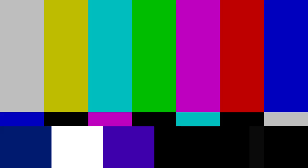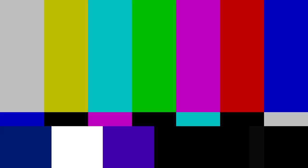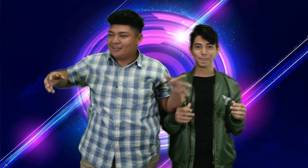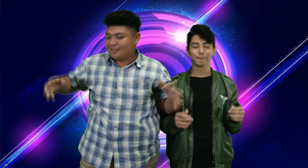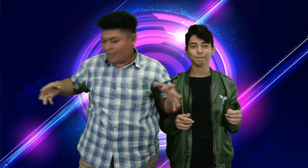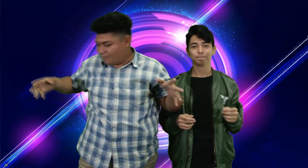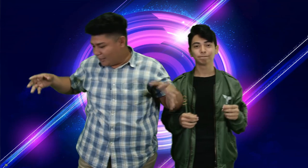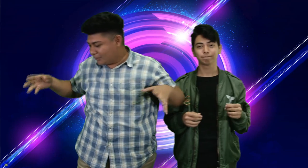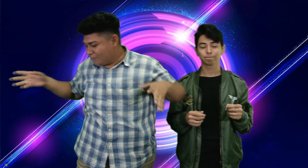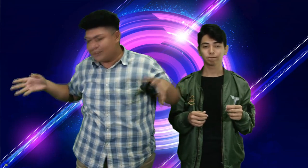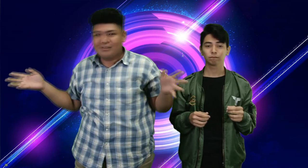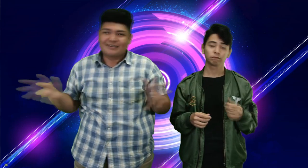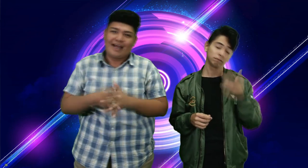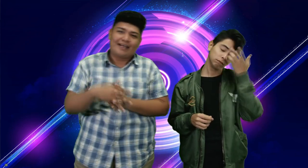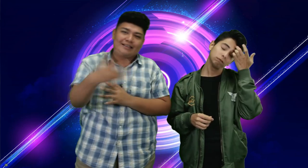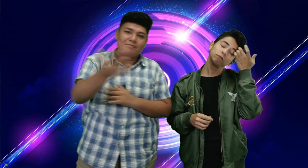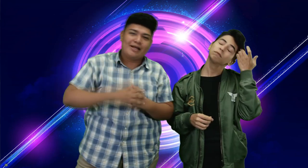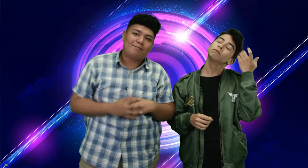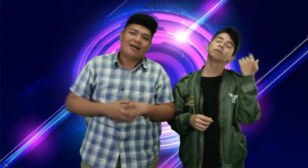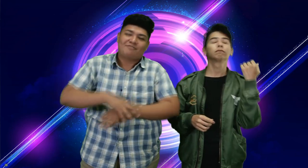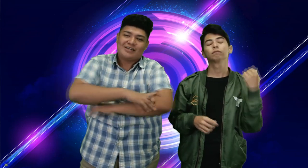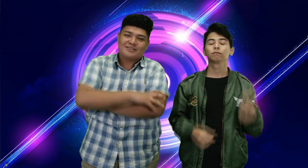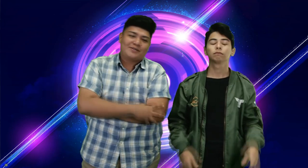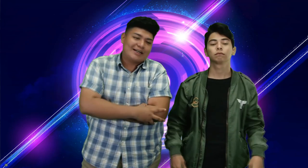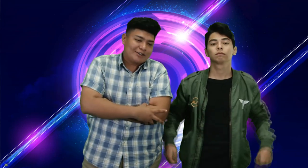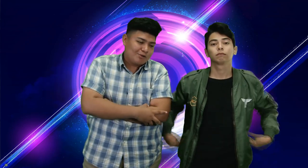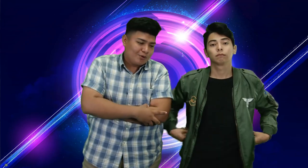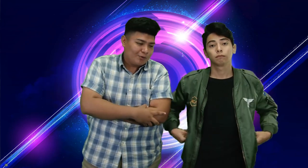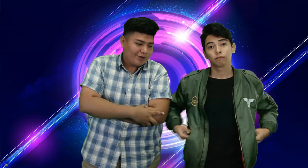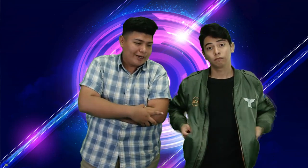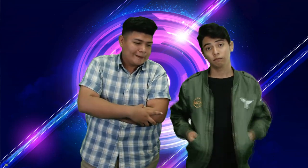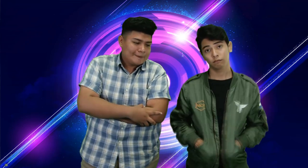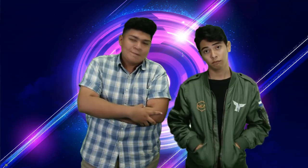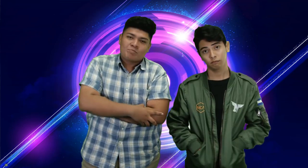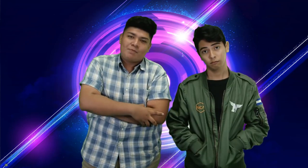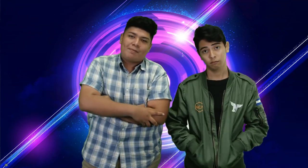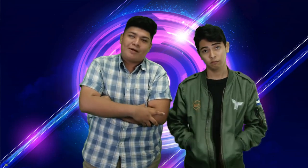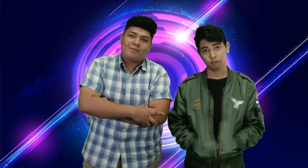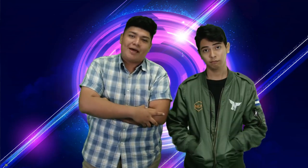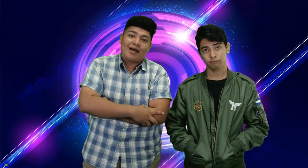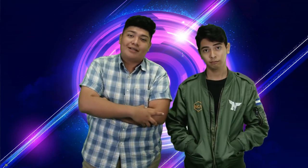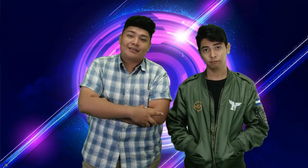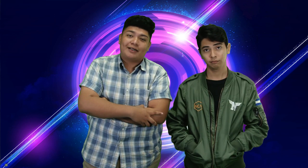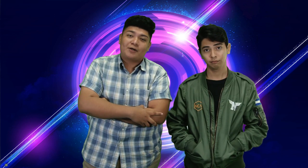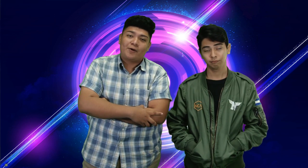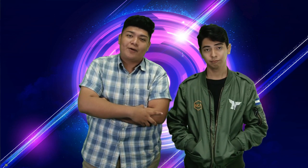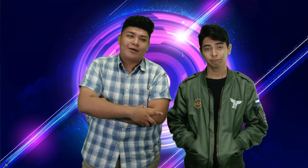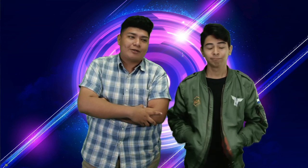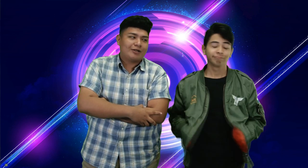hay varios tipos de mensajes que te envían para presionarme como mi papá no me dejan tener novio